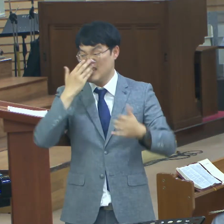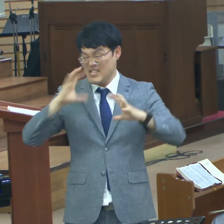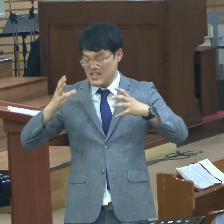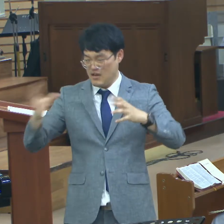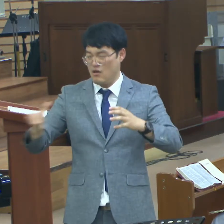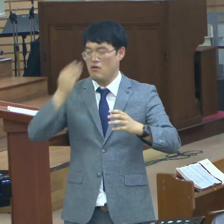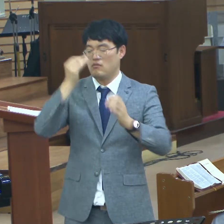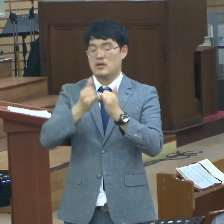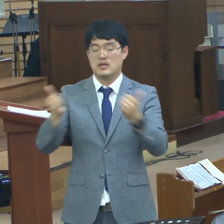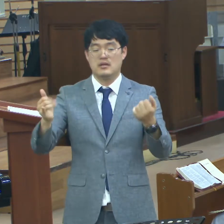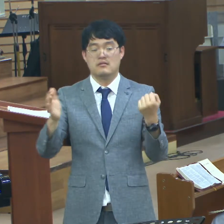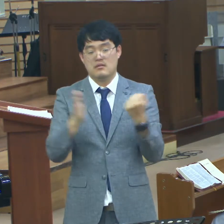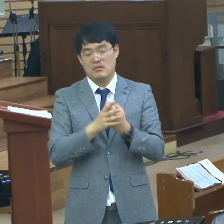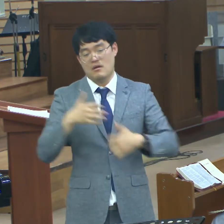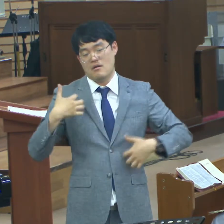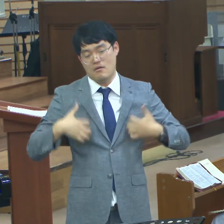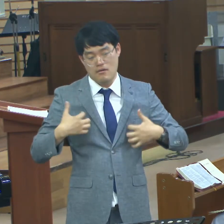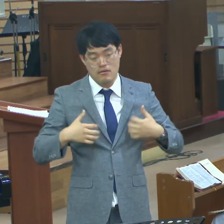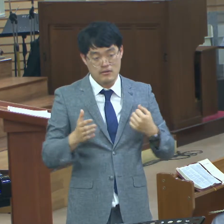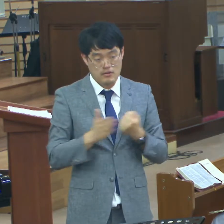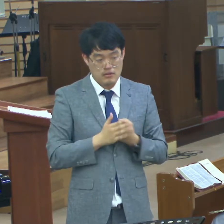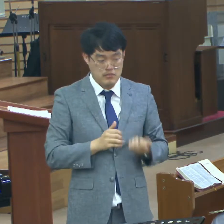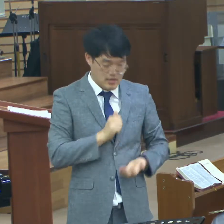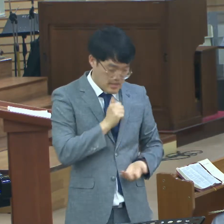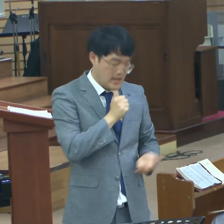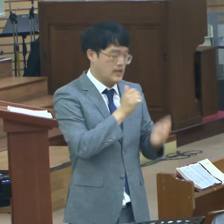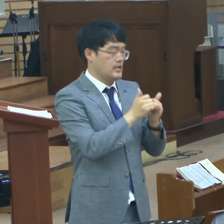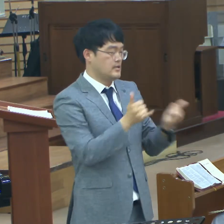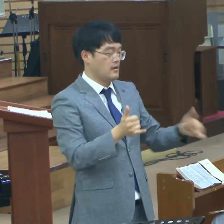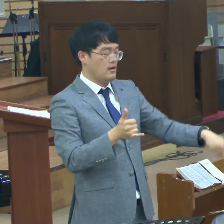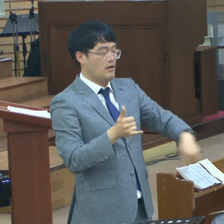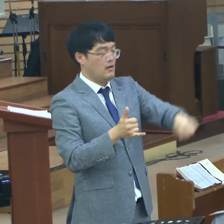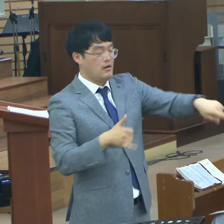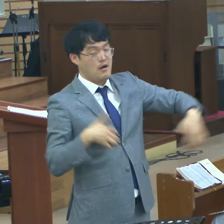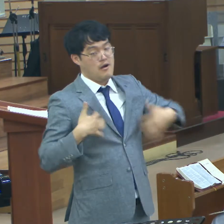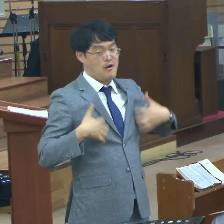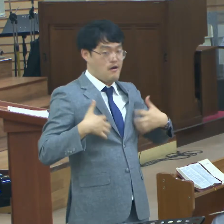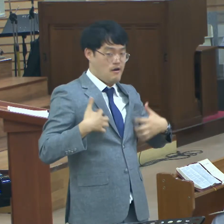즐거워하리니. 가난한 자가 즐거워한다.